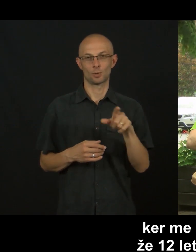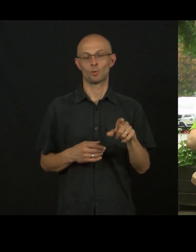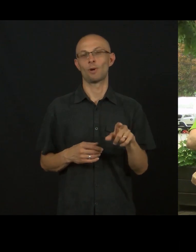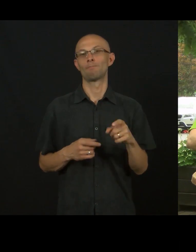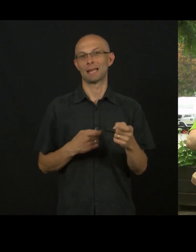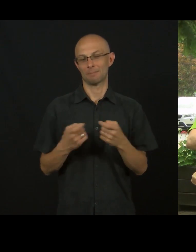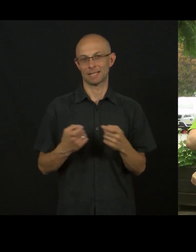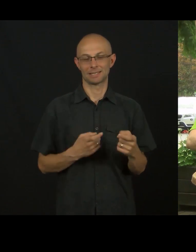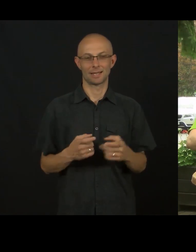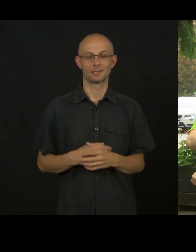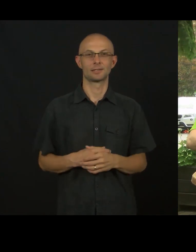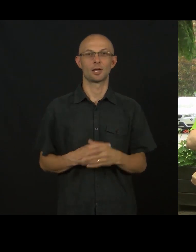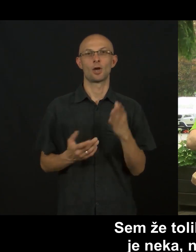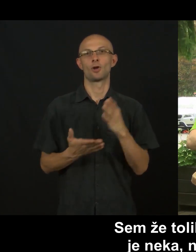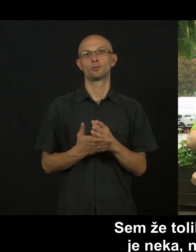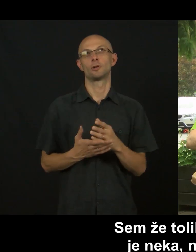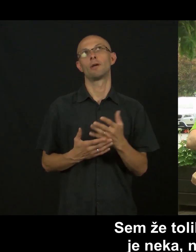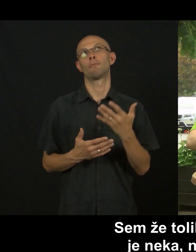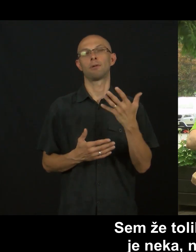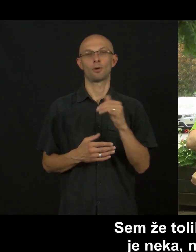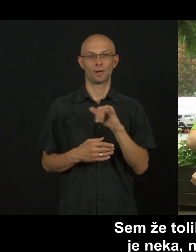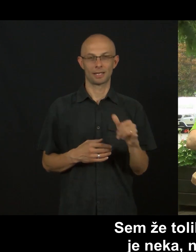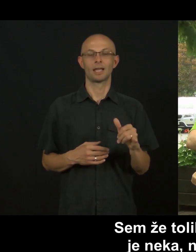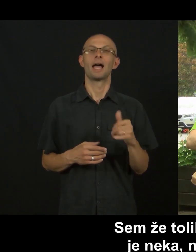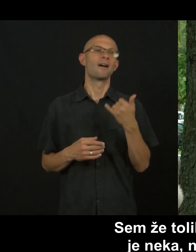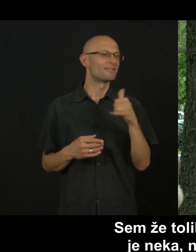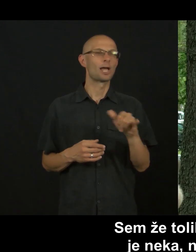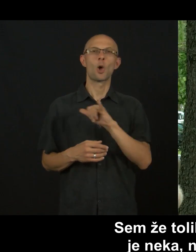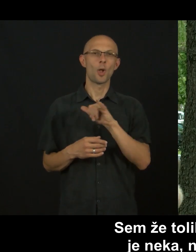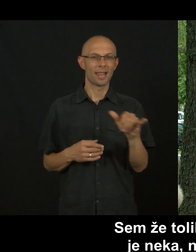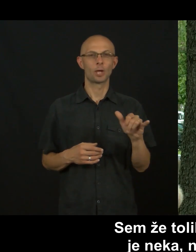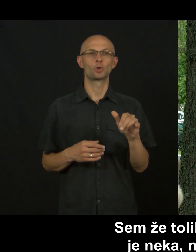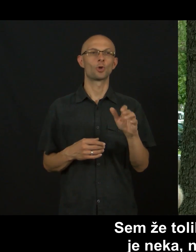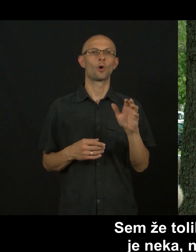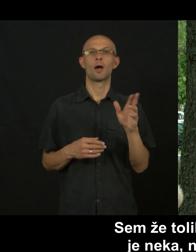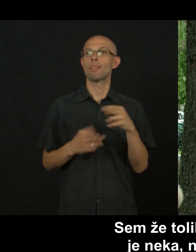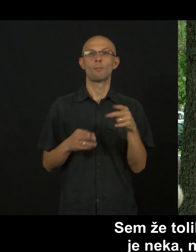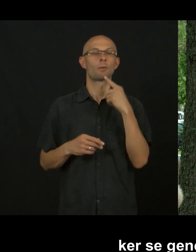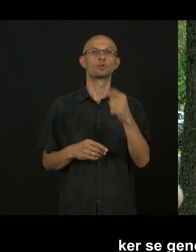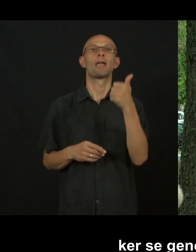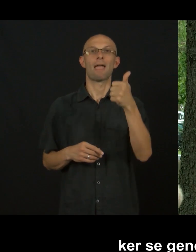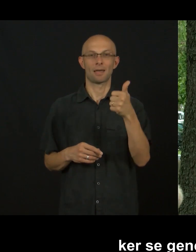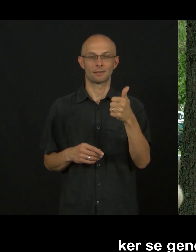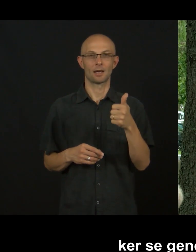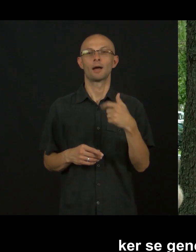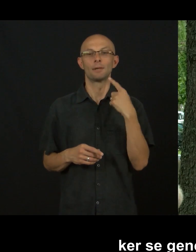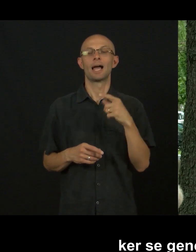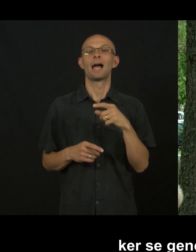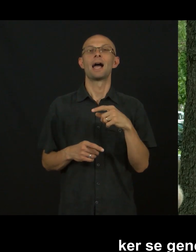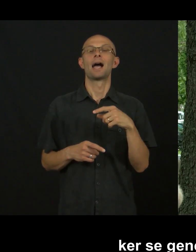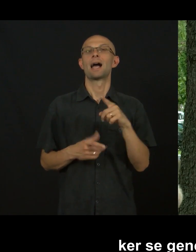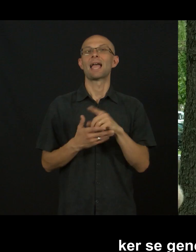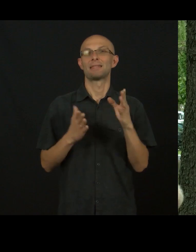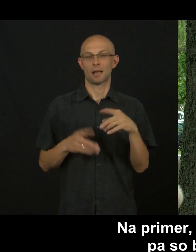reprezentanci. Sem že toliko let, da vsako leto je neka, ne moram reči ena, zato, ker se